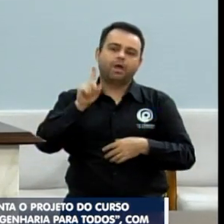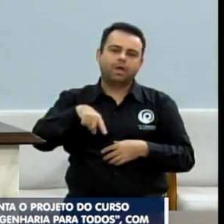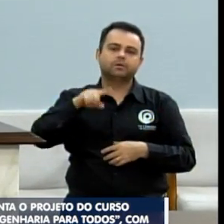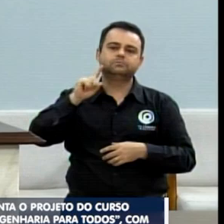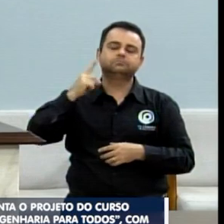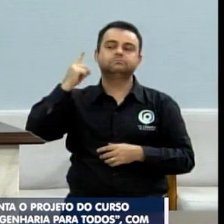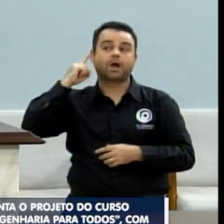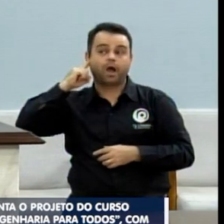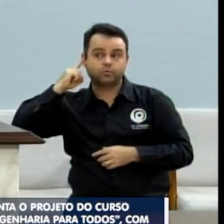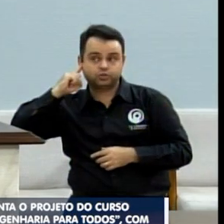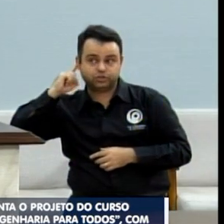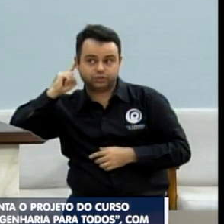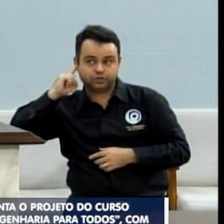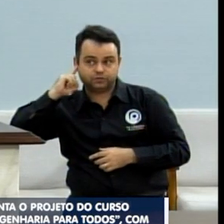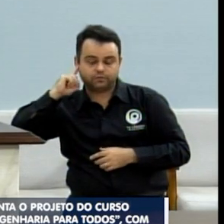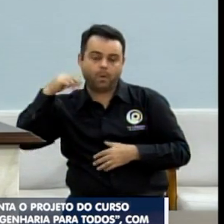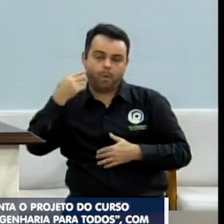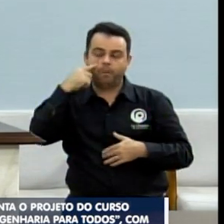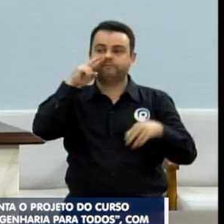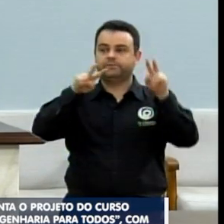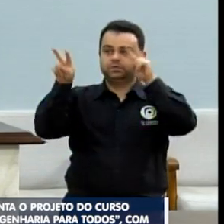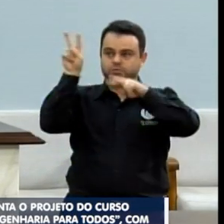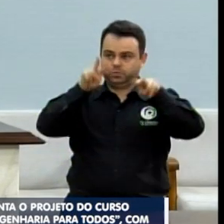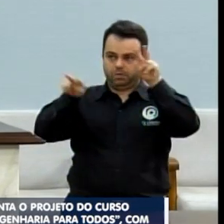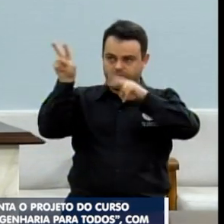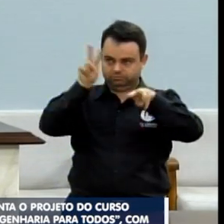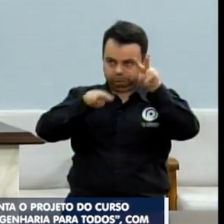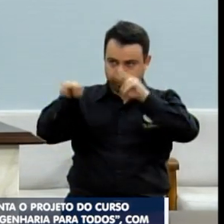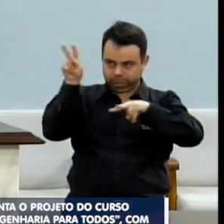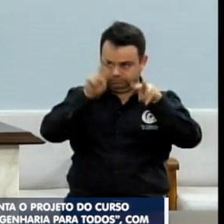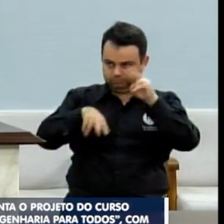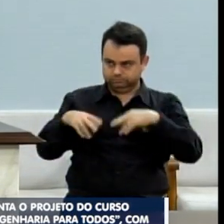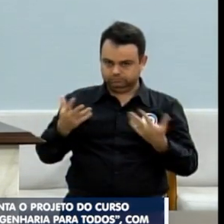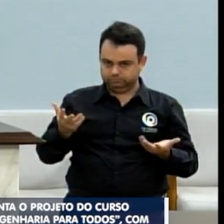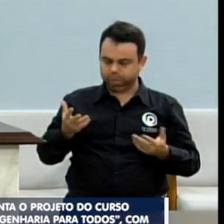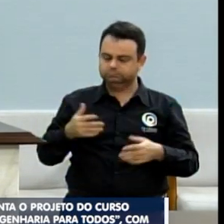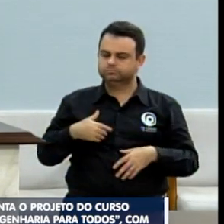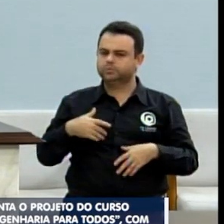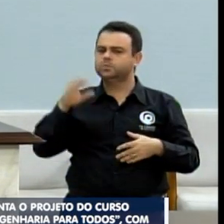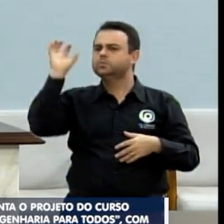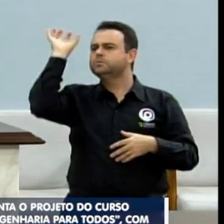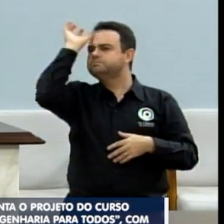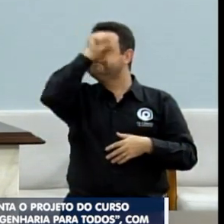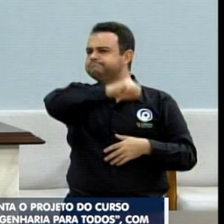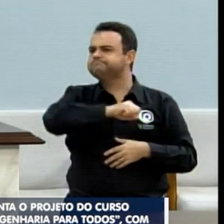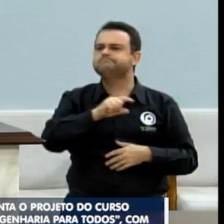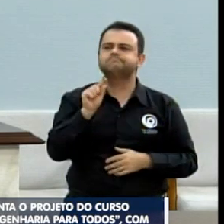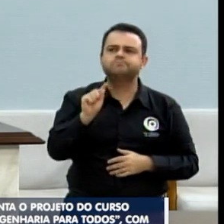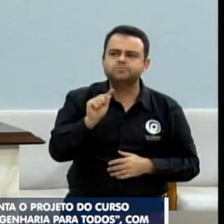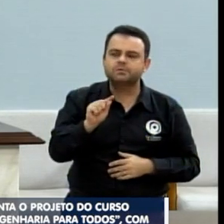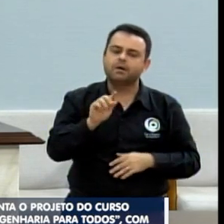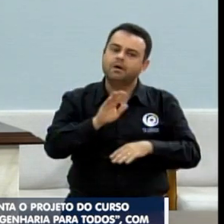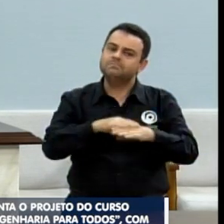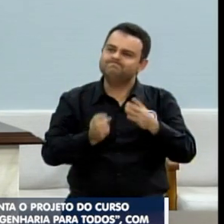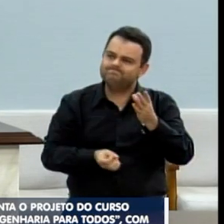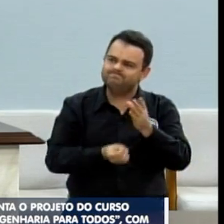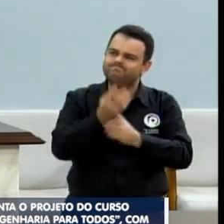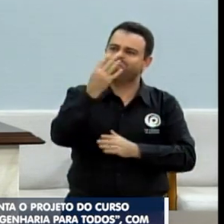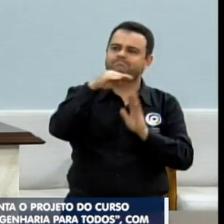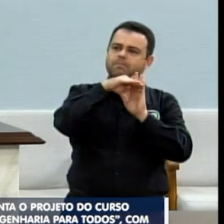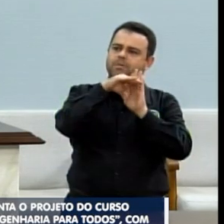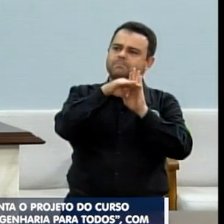visual. Então, esses números ressaltam a importância de implementar ações específicas voltadas